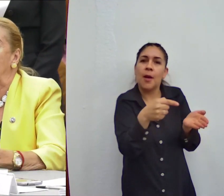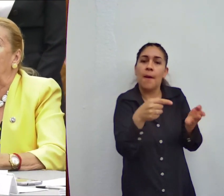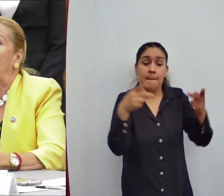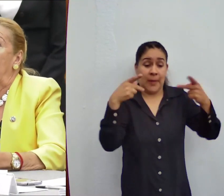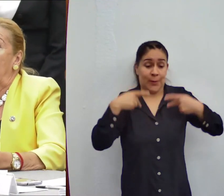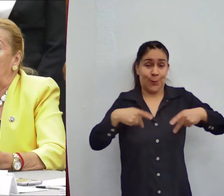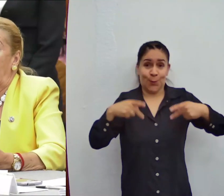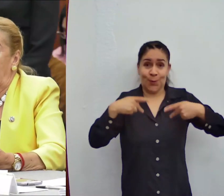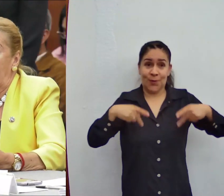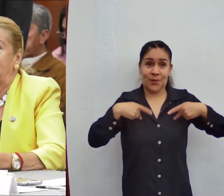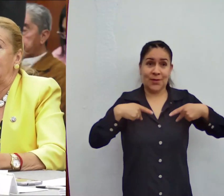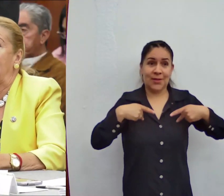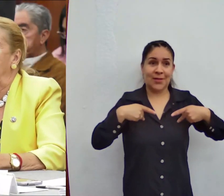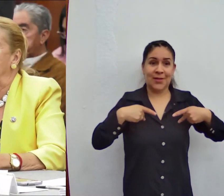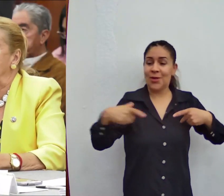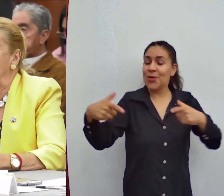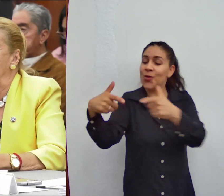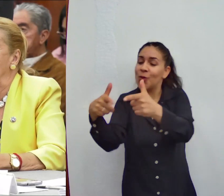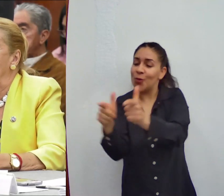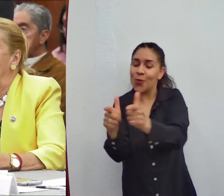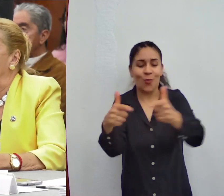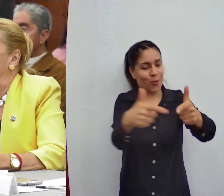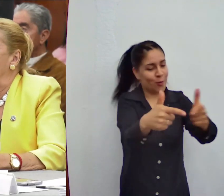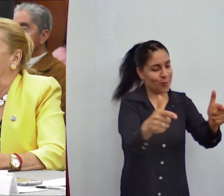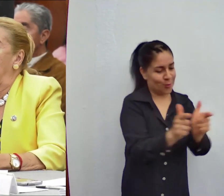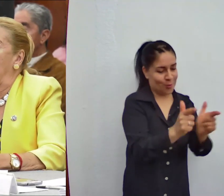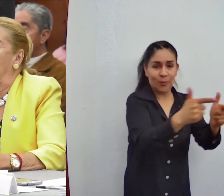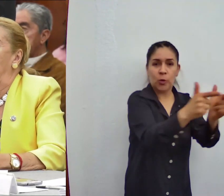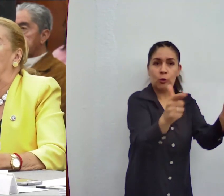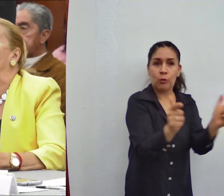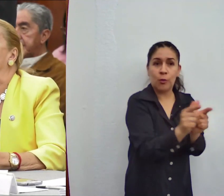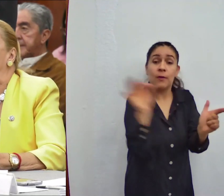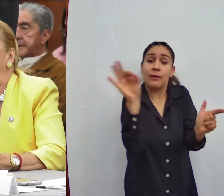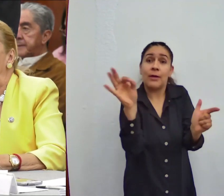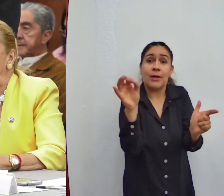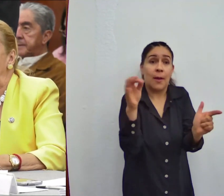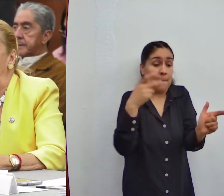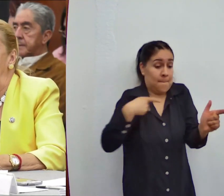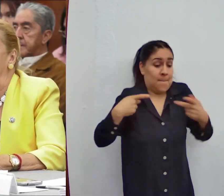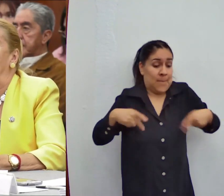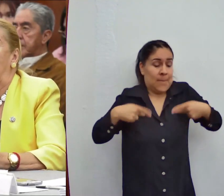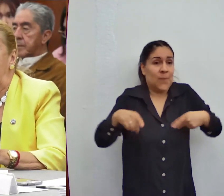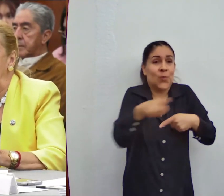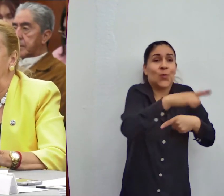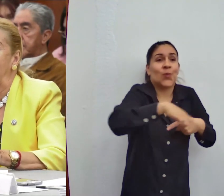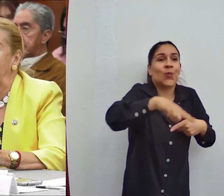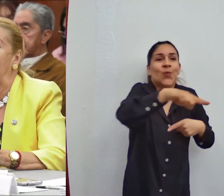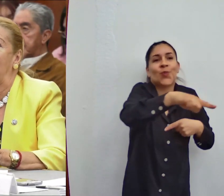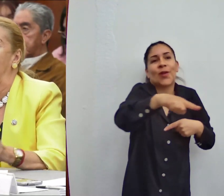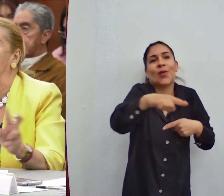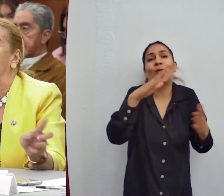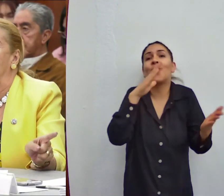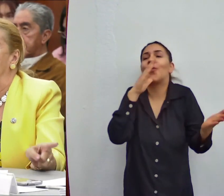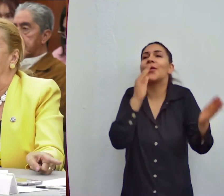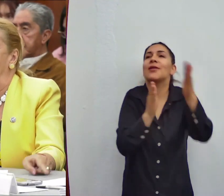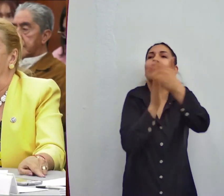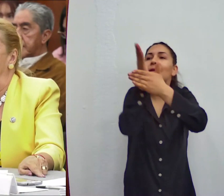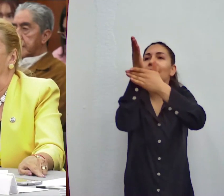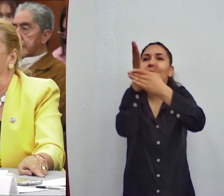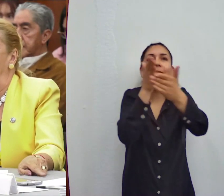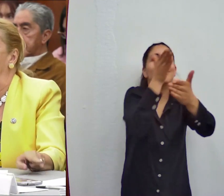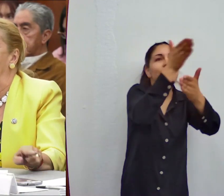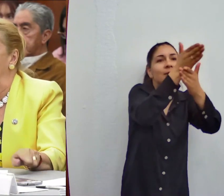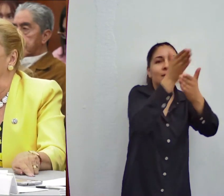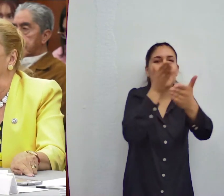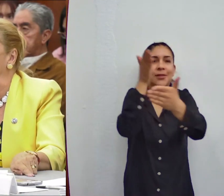acercarse para que les den la credencial. Lo iban a hacer, así dice la ley,